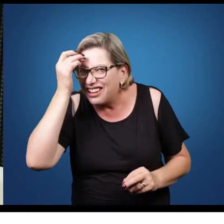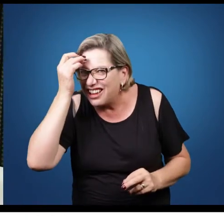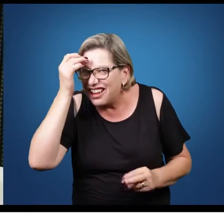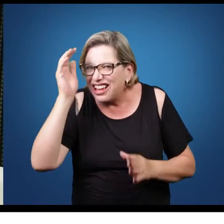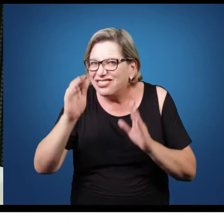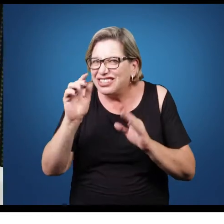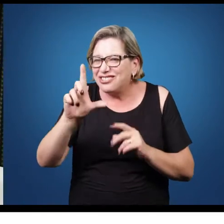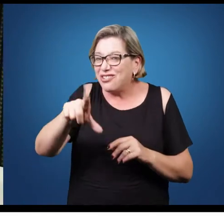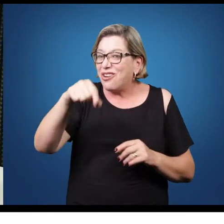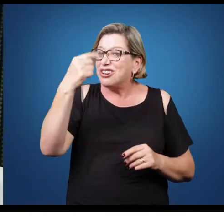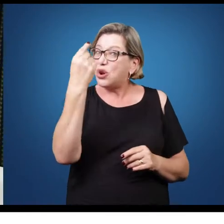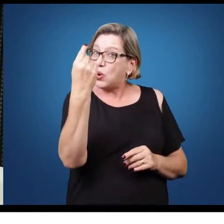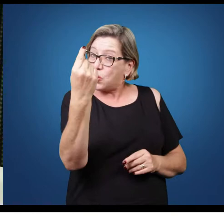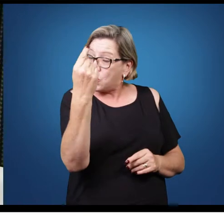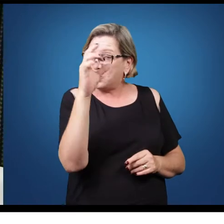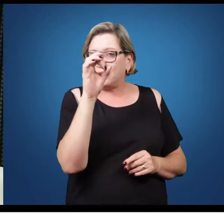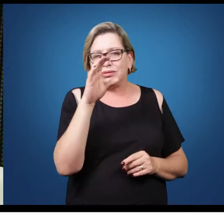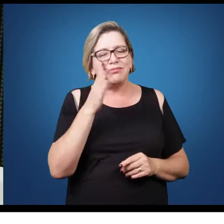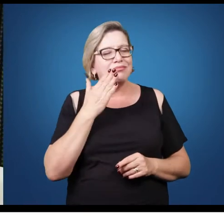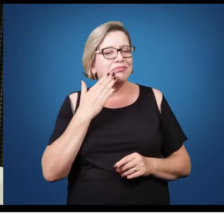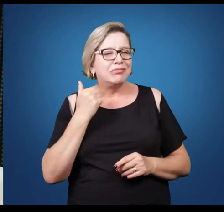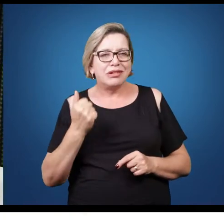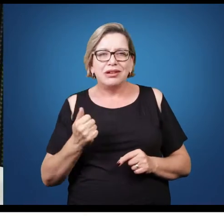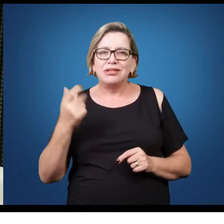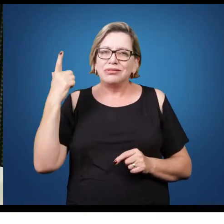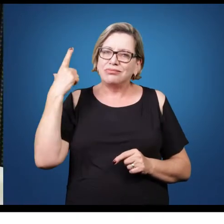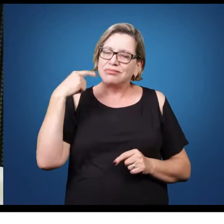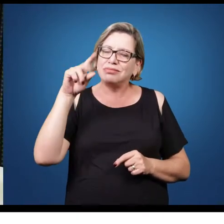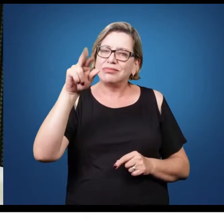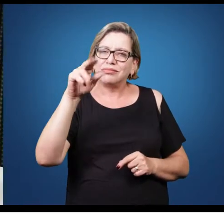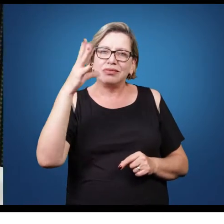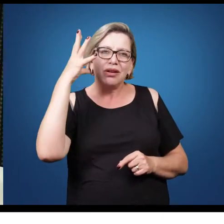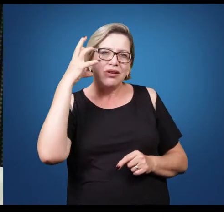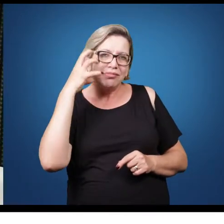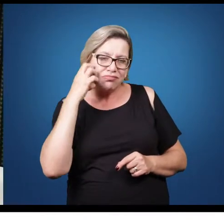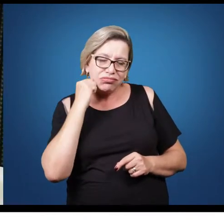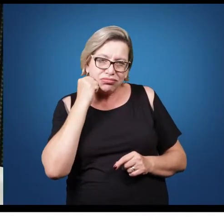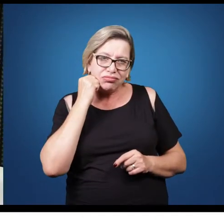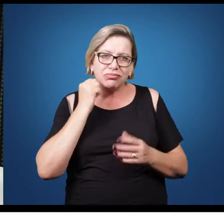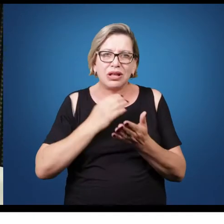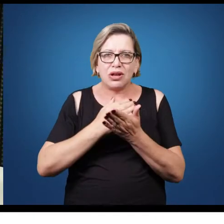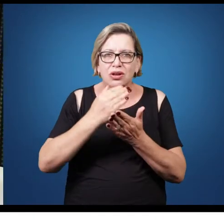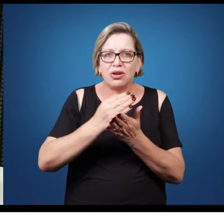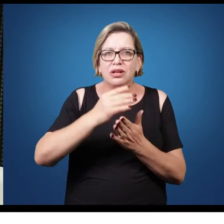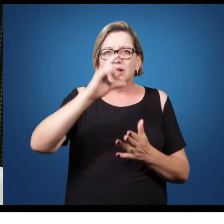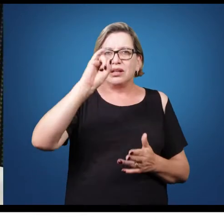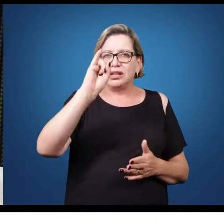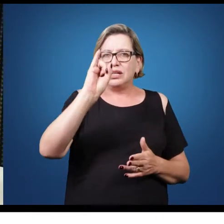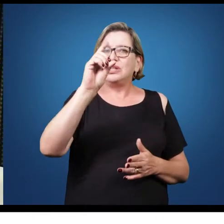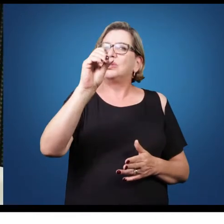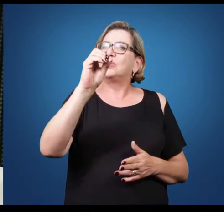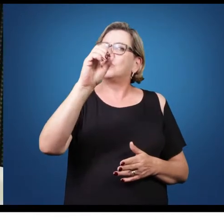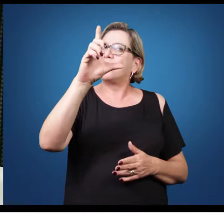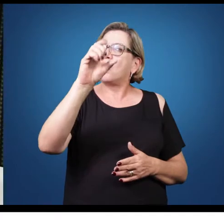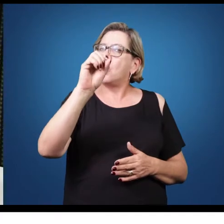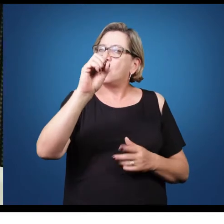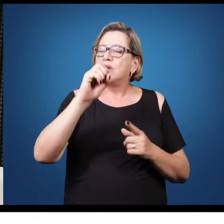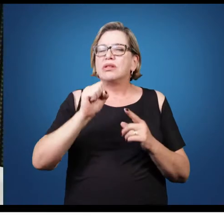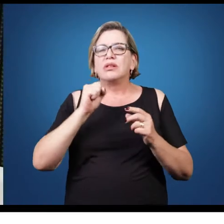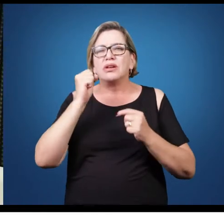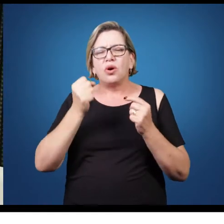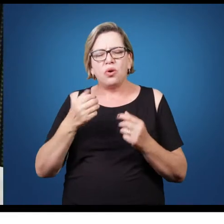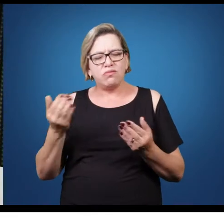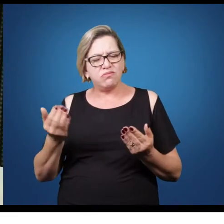para um cara só então é entender que essa era dos ídolos muitas hoje em dia escuto muitas pessoas dizerem assim